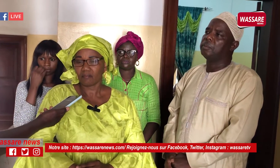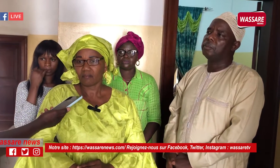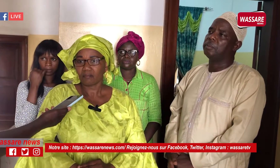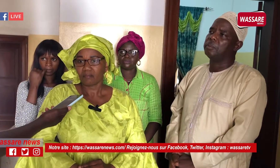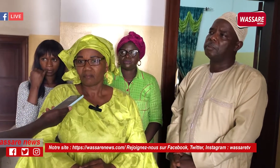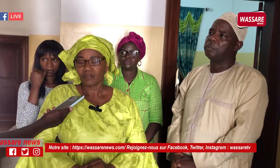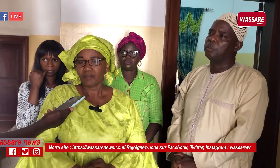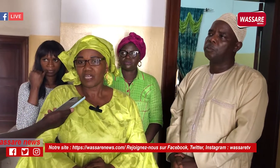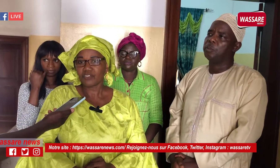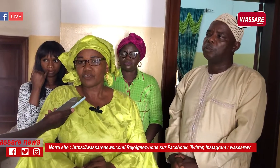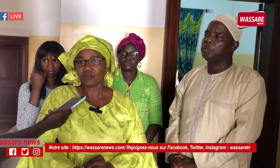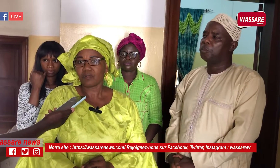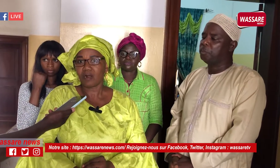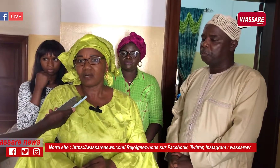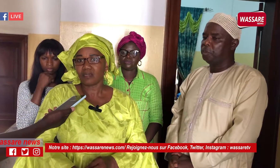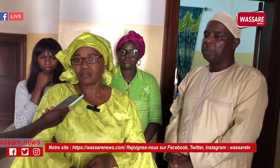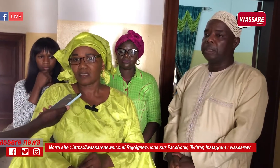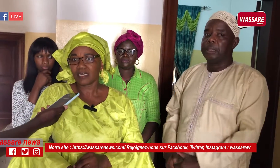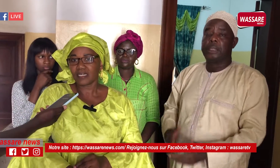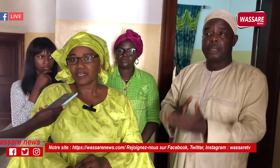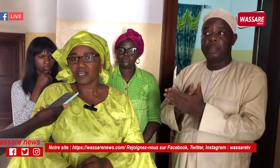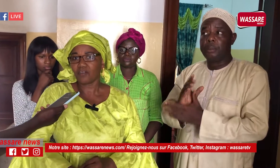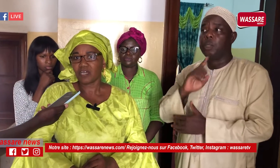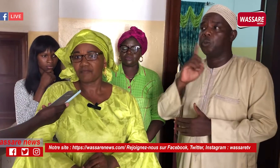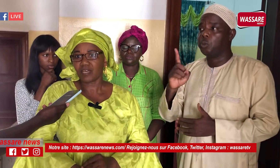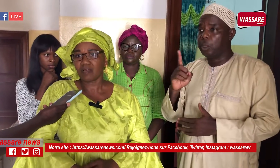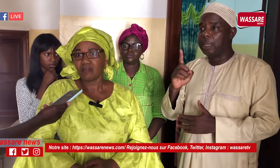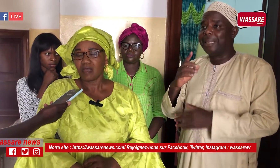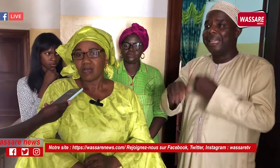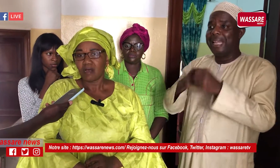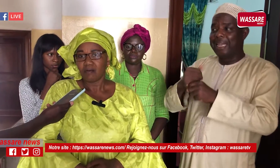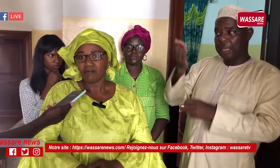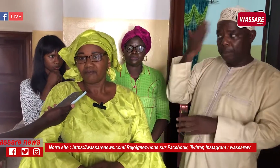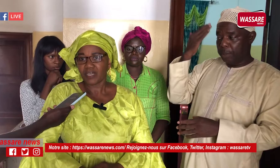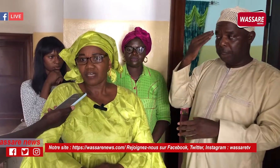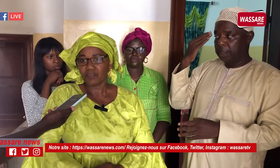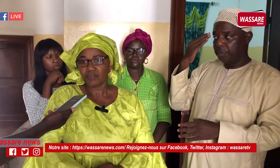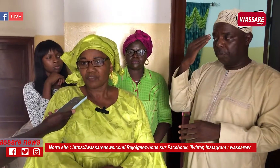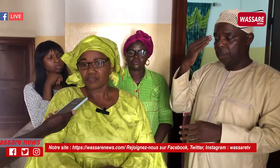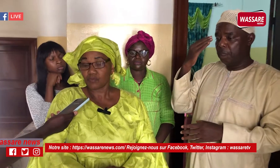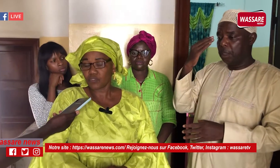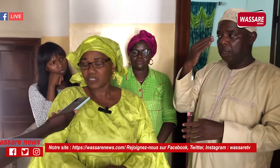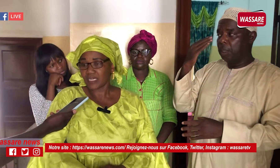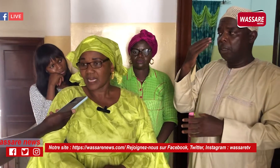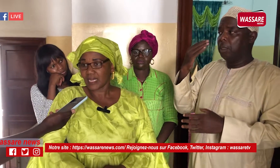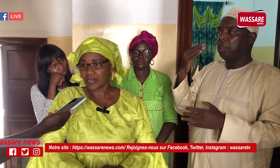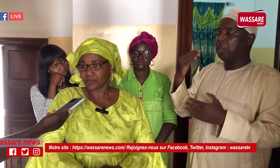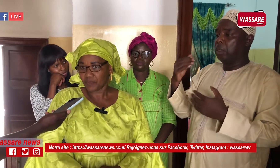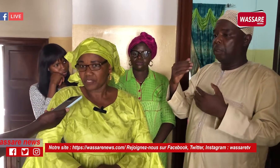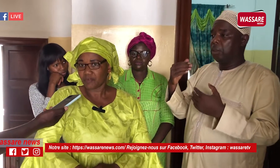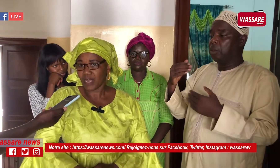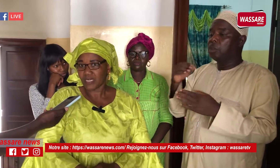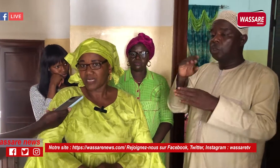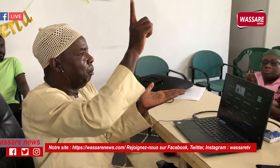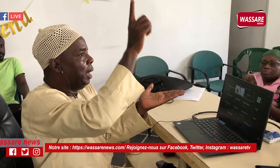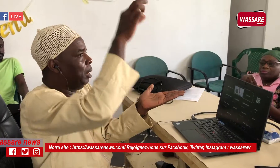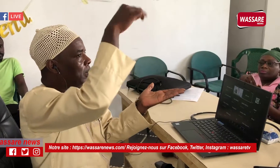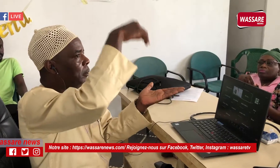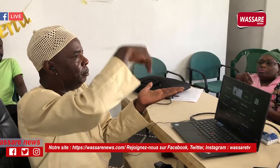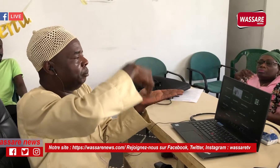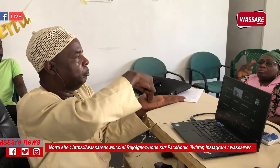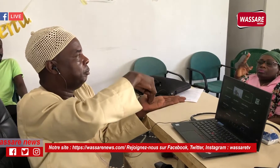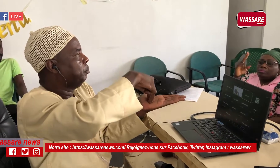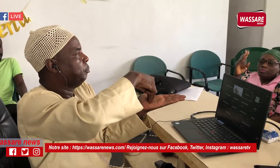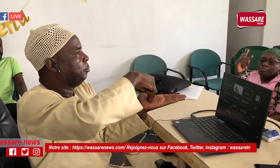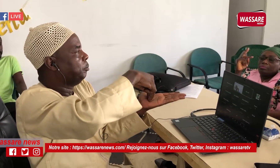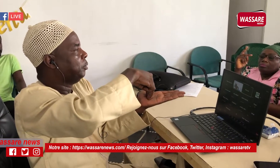scolaire? Bien sûr. L'année dernière, on avait fait, toujours dans le cadre du projet Voix et leadership des